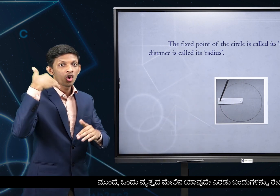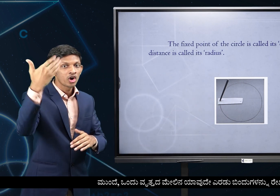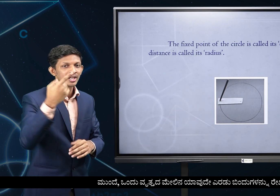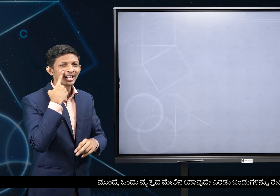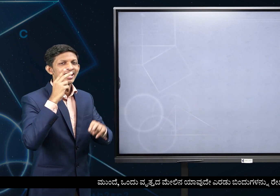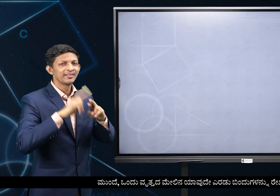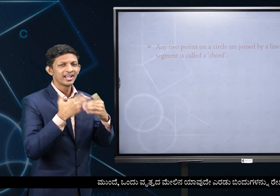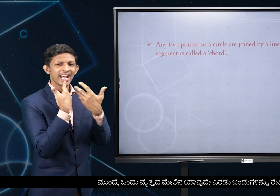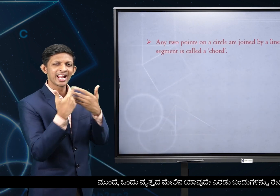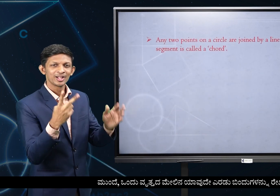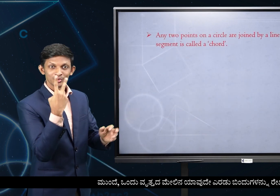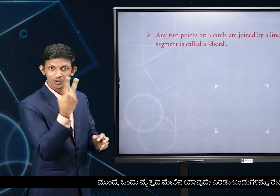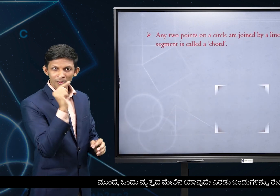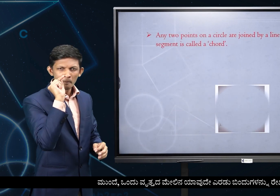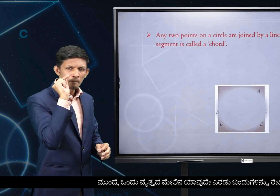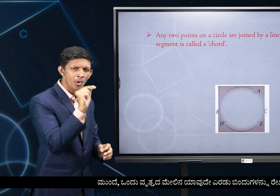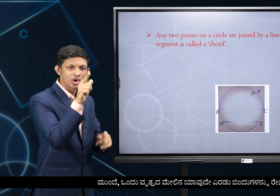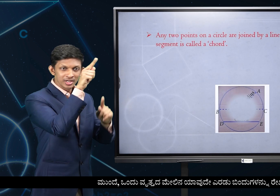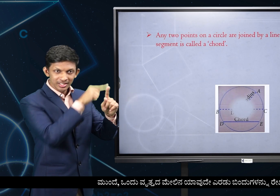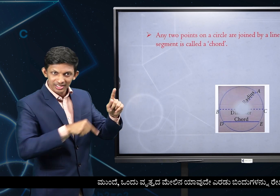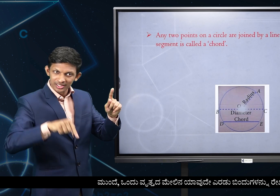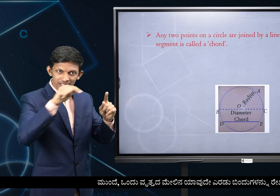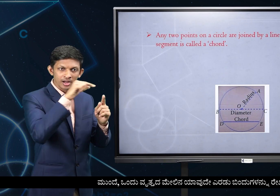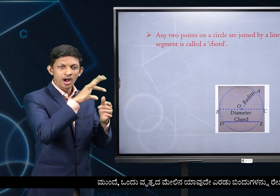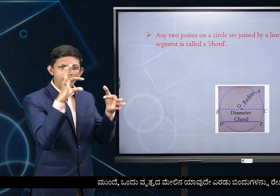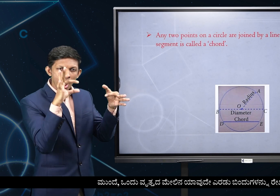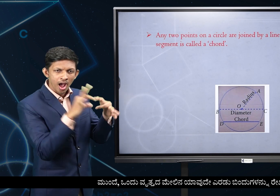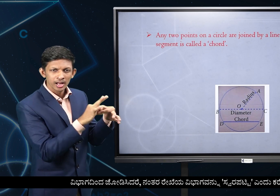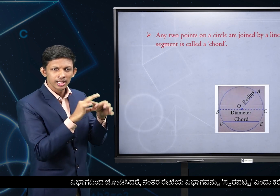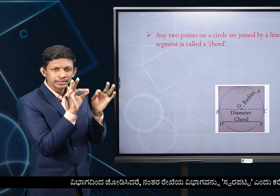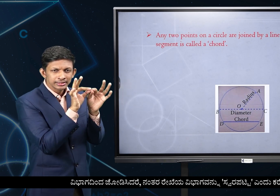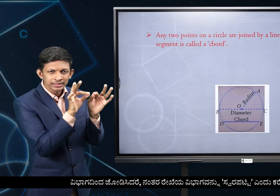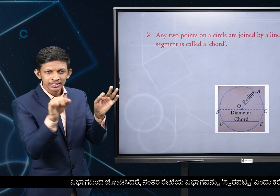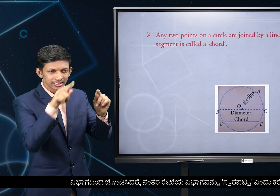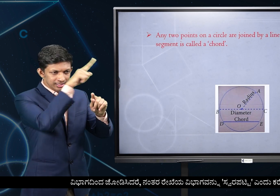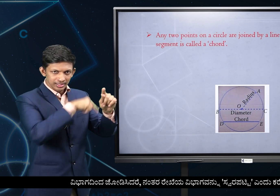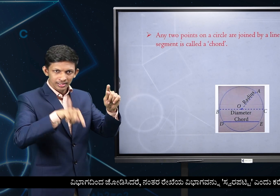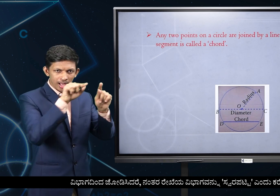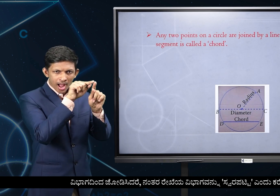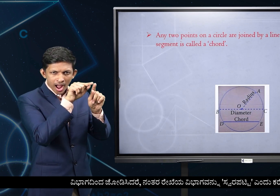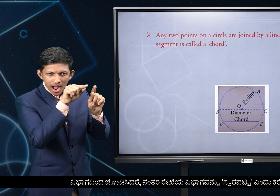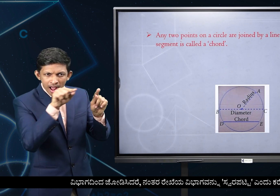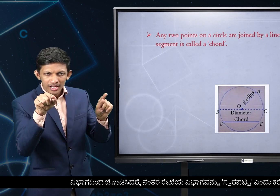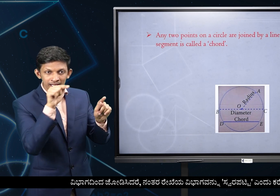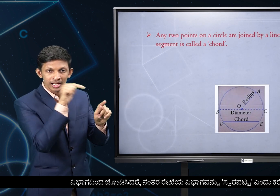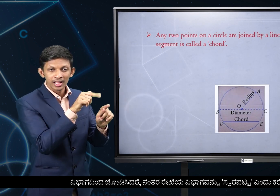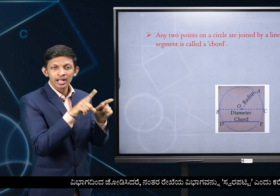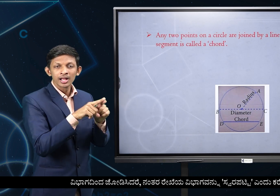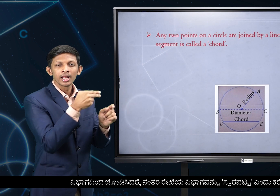ಮುಂದೆ ಒಂದು ವೃತ್ತದ ಮೇಲಿನ ಯಾವುದೇ ಎರಡು ಬಿಂದುಗಳನ್ನು ರೇಖೆಯ ವಿಭಾಗದಿಂದ ಜೋಡಿಸಿದರೆ ನಂತರ ರೇಖೆಯ ವಿಭಾಗವನ್ನು